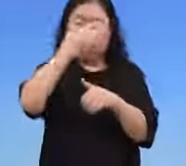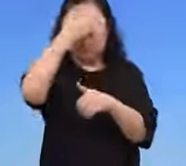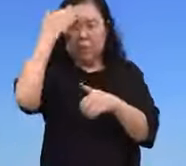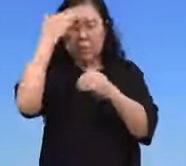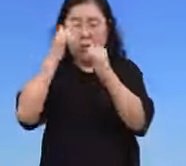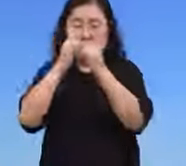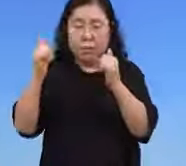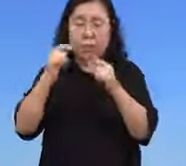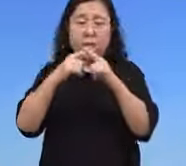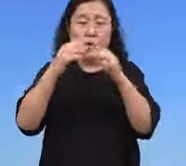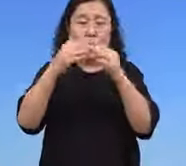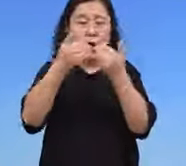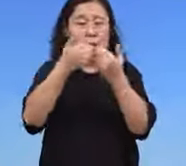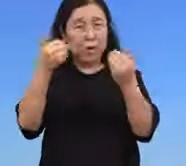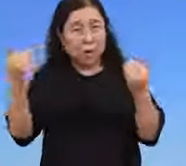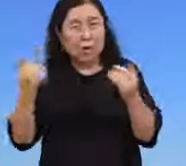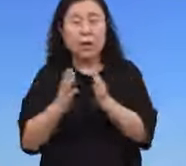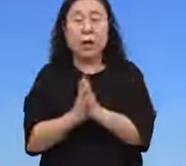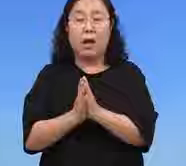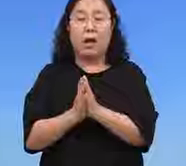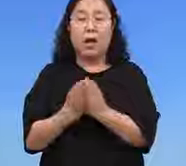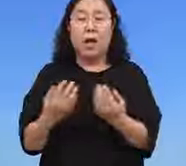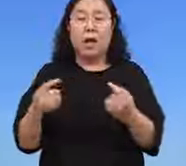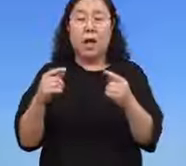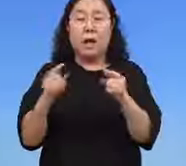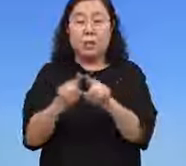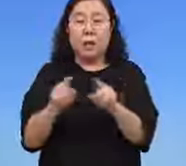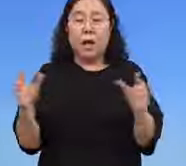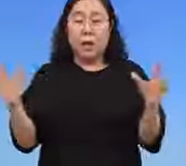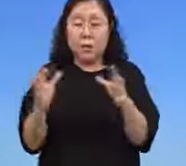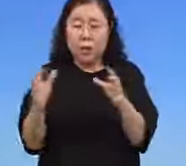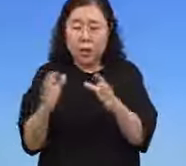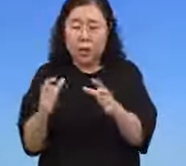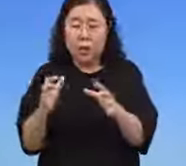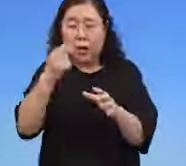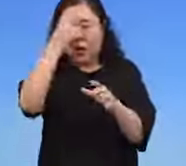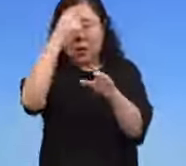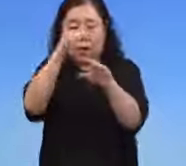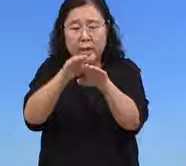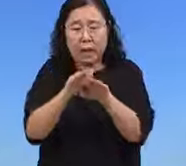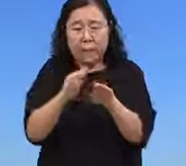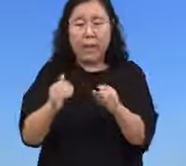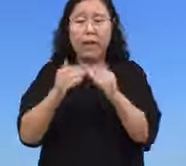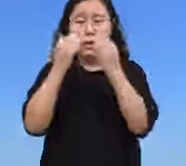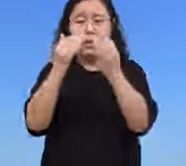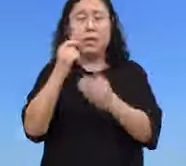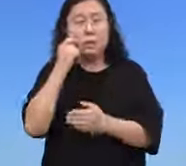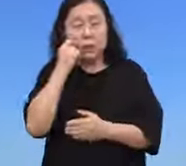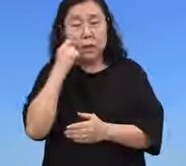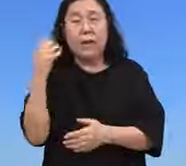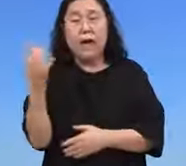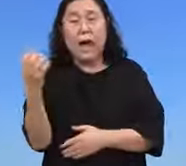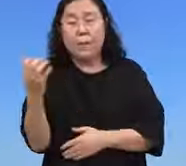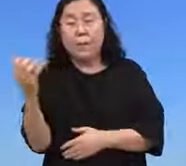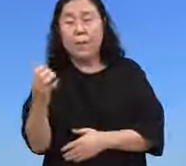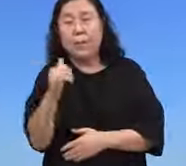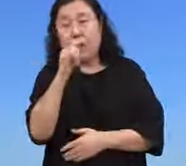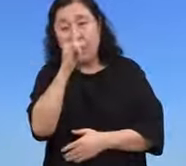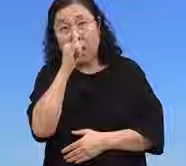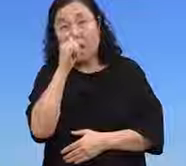떠난다, 함께 대면 예배를 잘 못 드리는 여러 가지 아픔이 있다, 이런 것들도 다